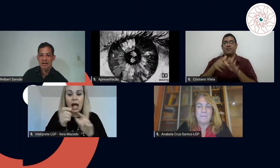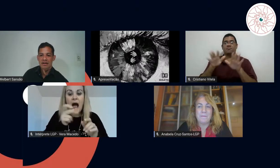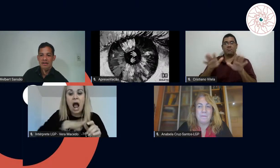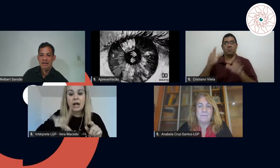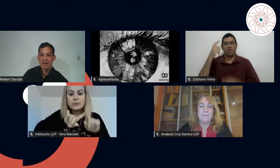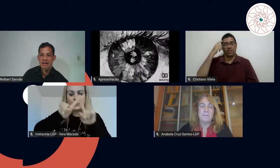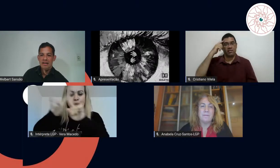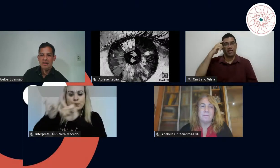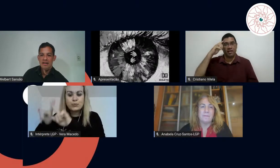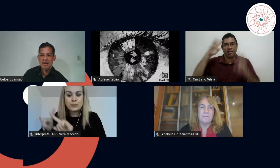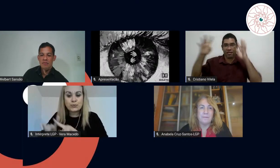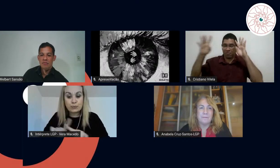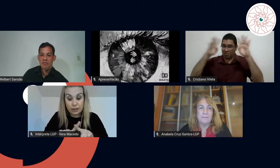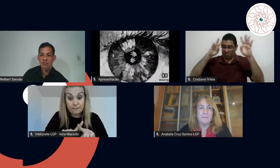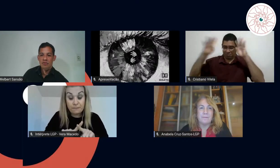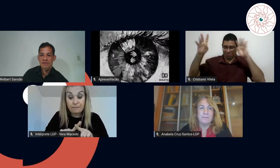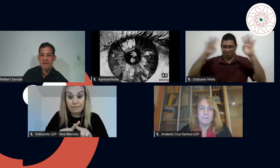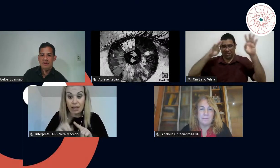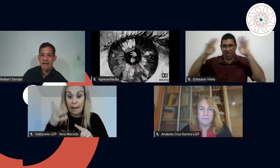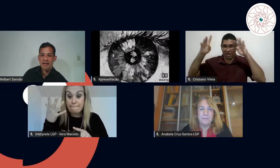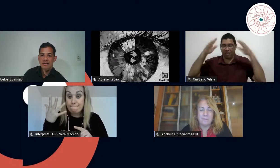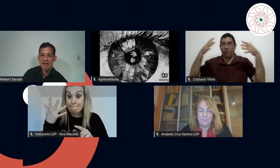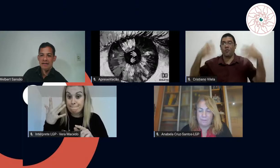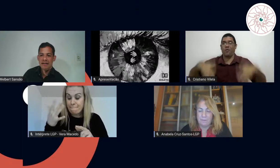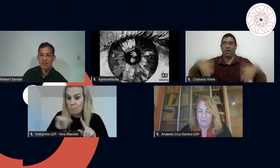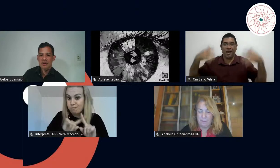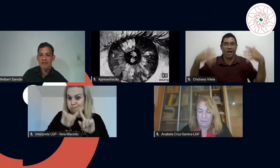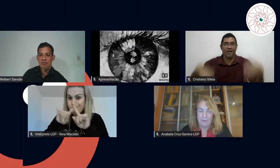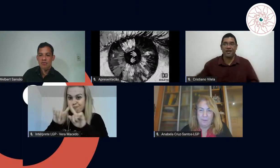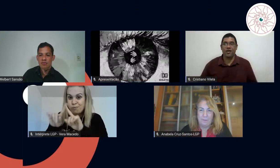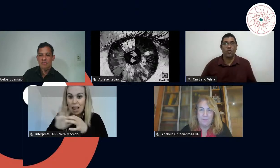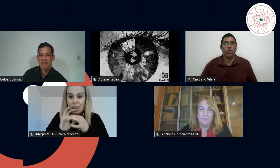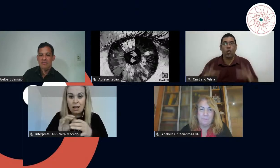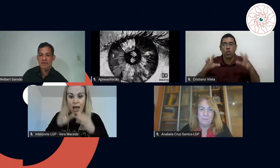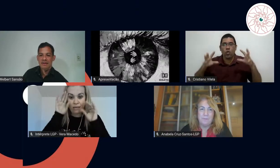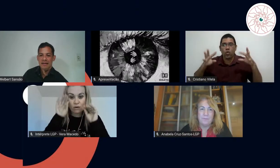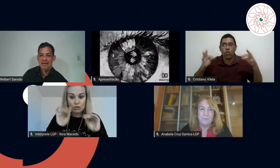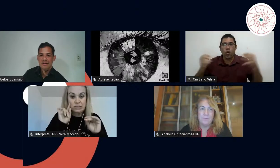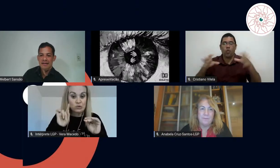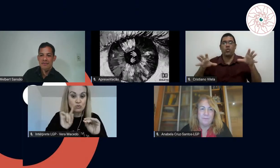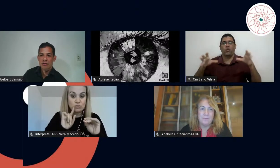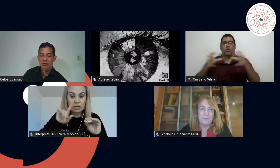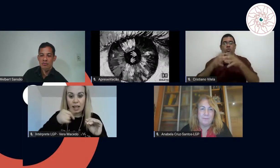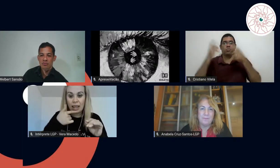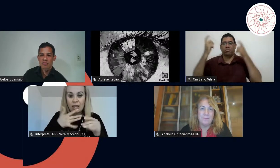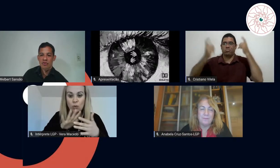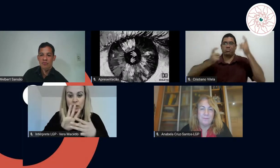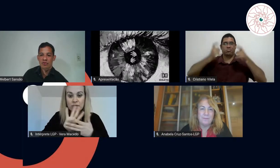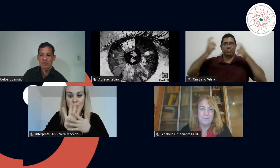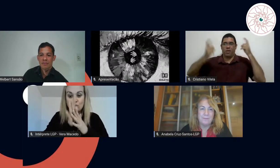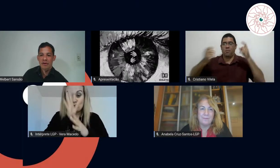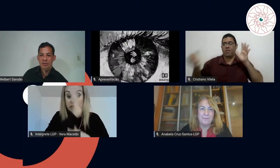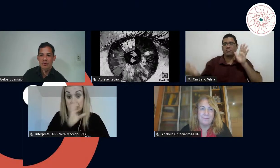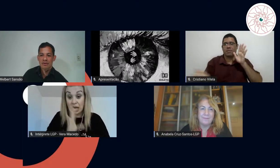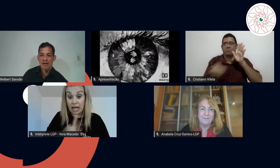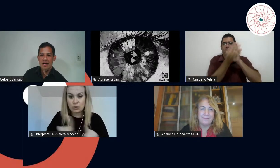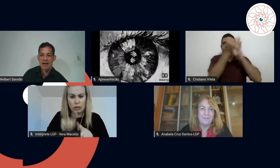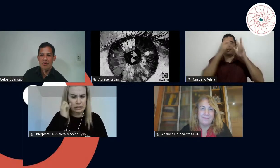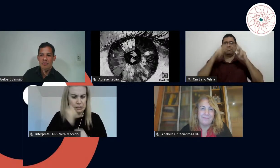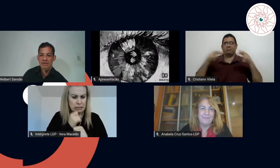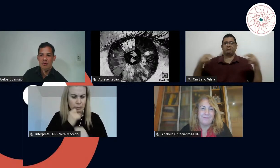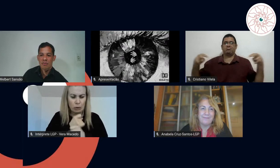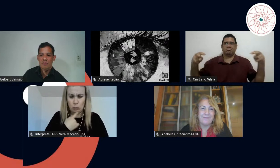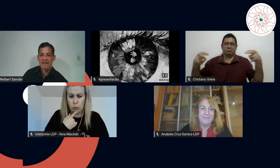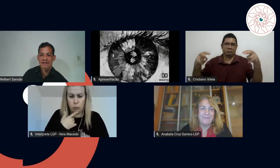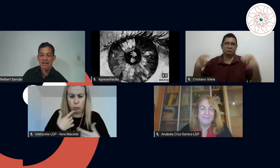multidisciplinaridade, né, e que é uma multibitalidade ligada à educação de su à língua de sinais. E aí foi um foi muito trabalhoso